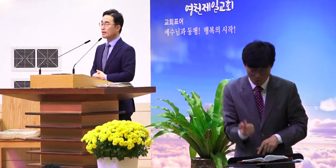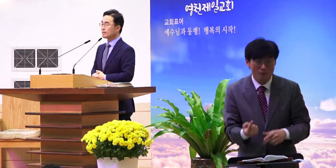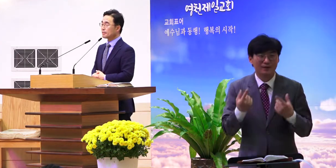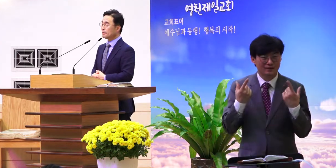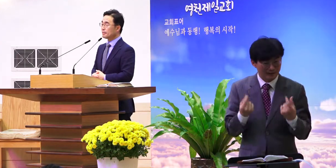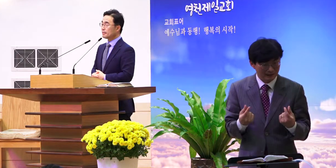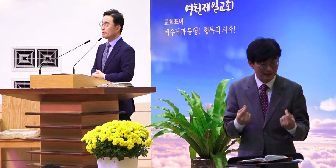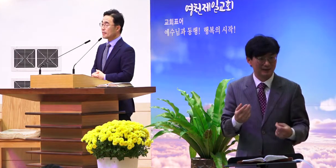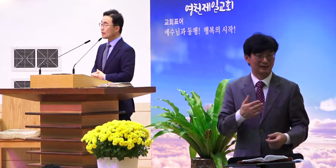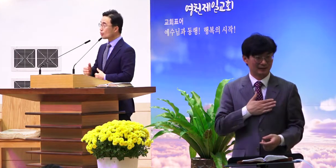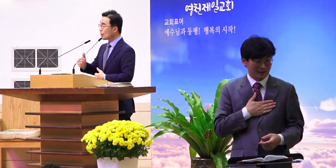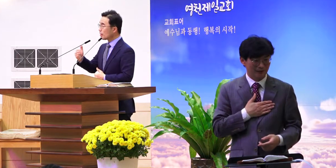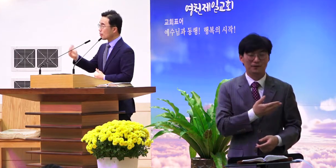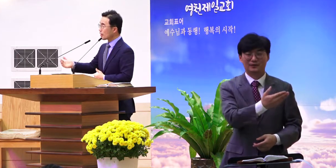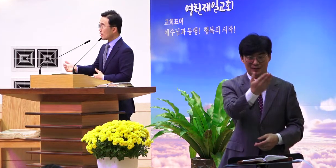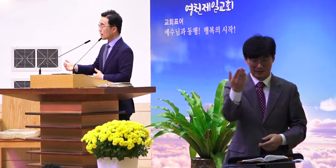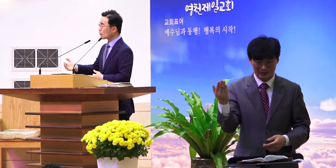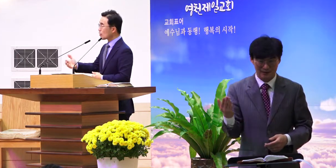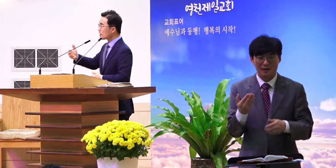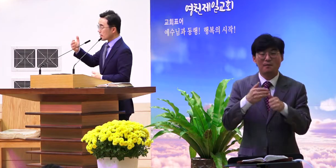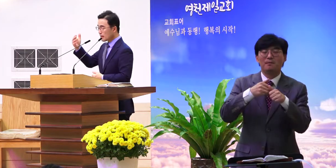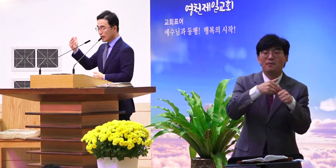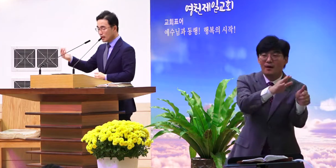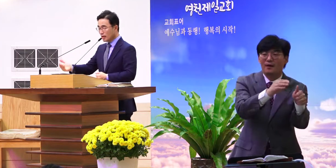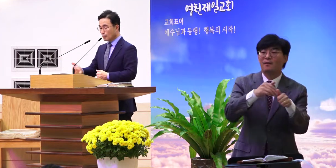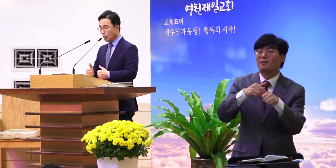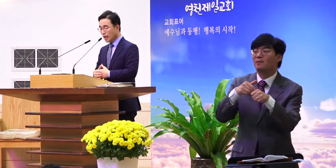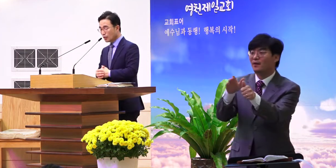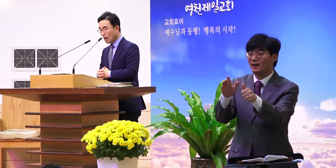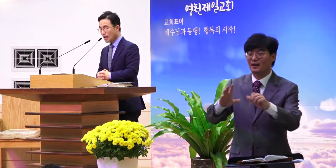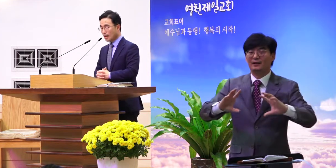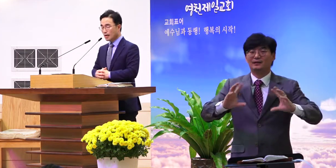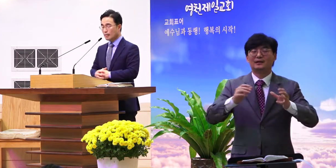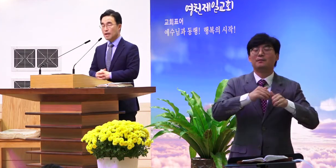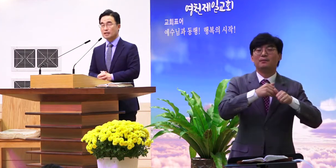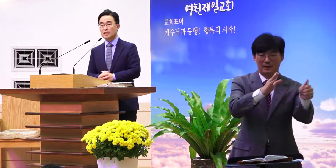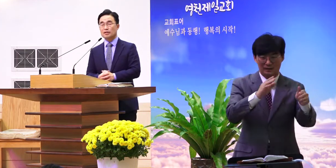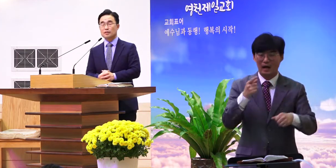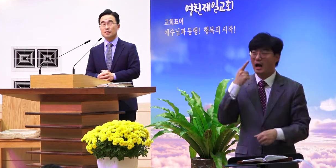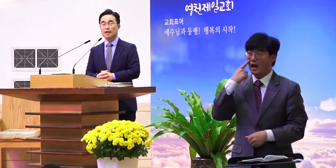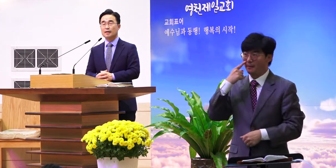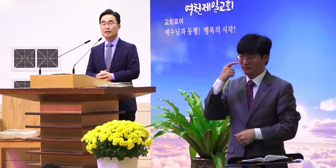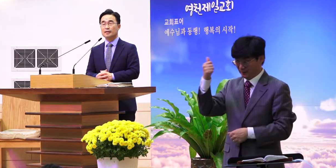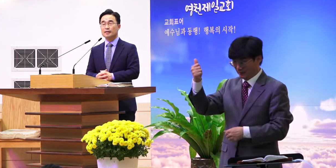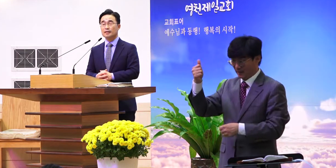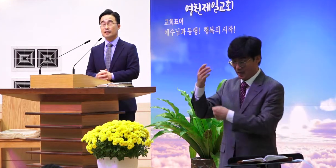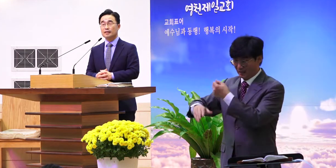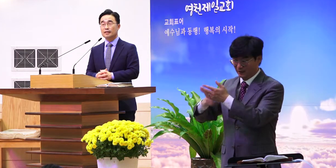보내노라. 나도 너희를 보내노라. 나도 너희를 세상에 보내노라 말씀하시는 것입니다.